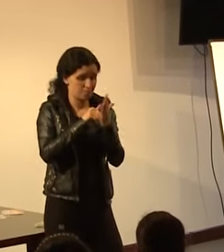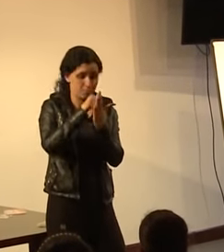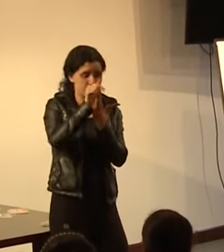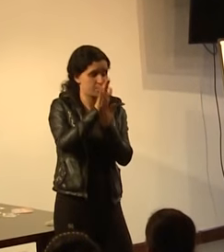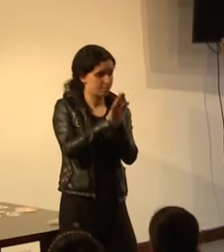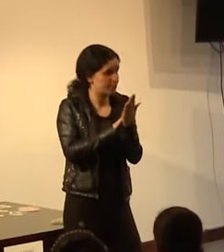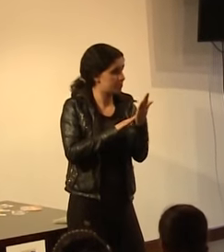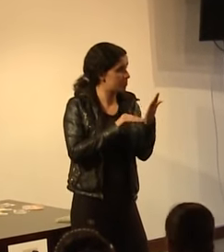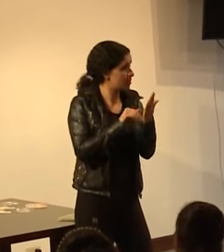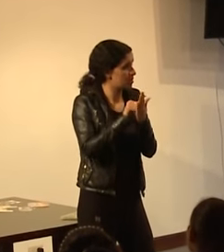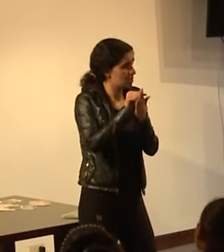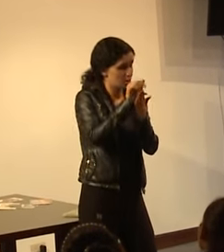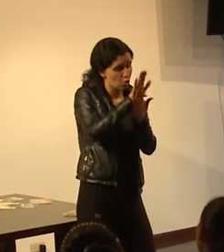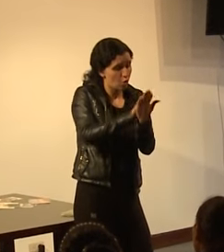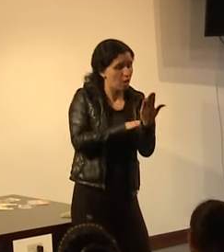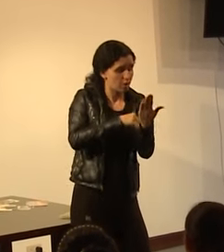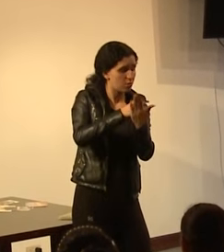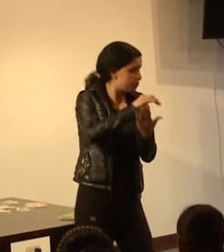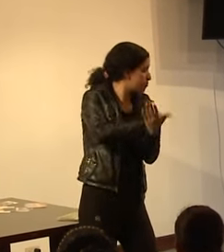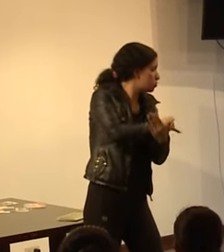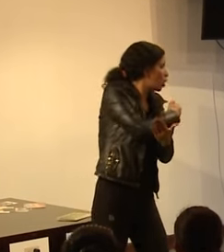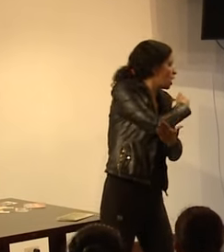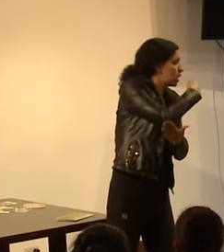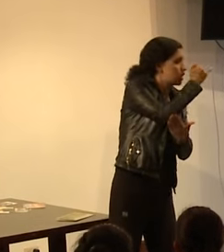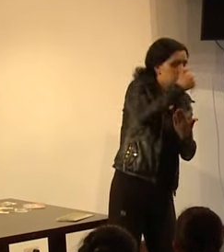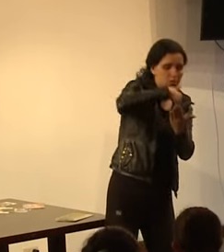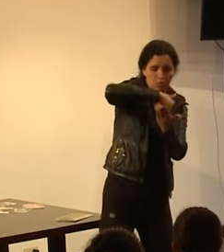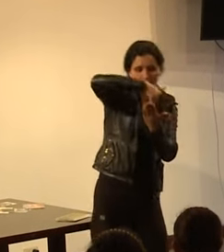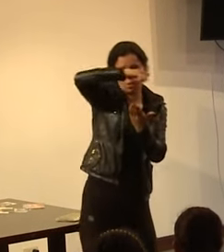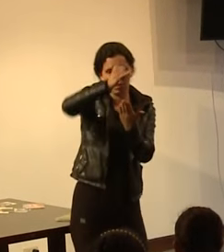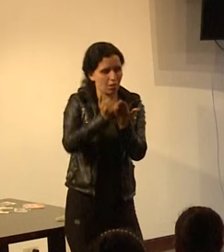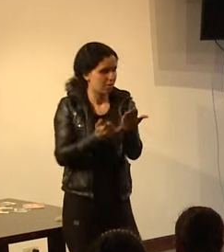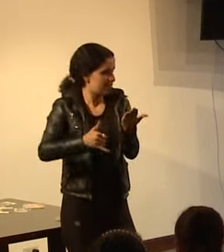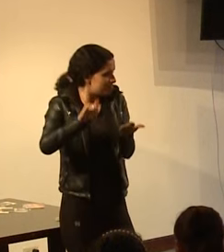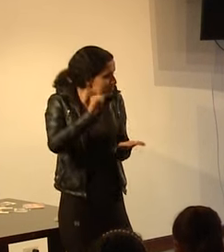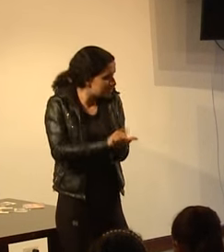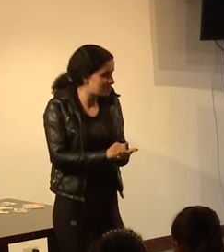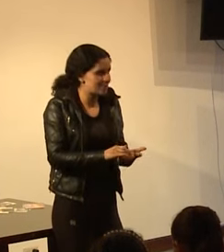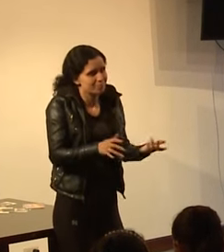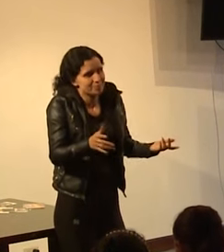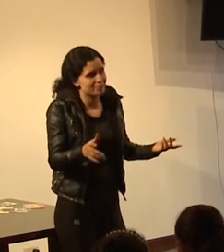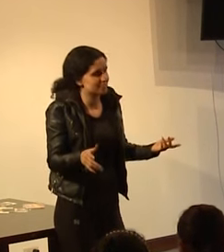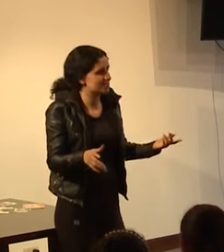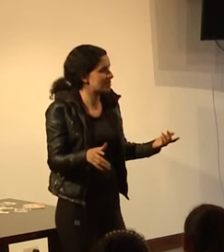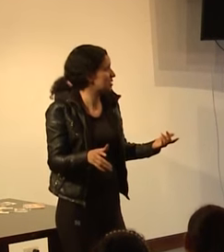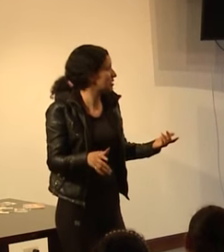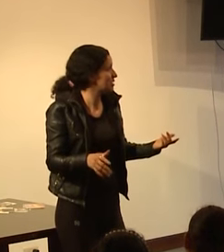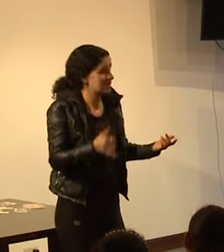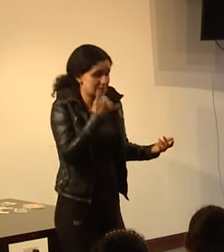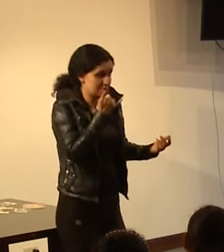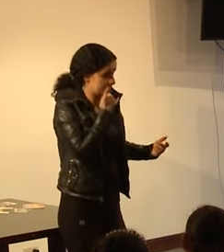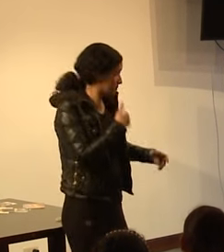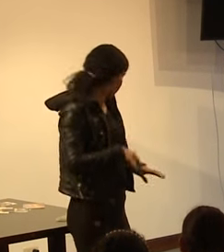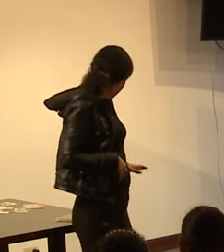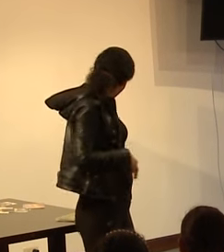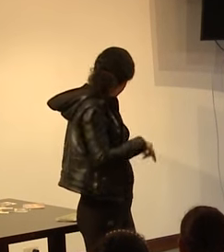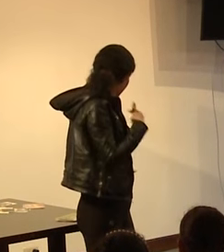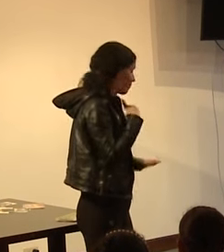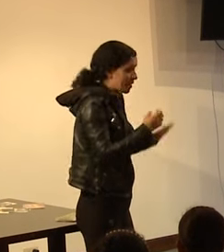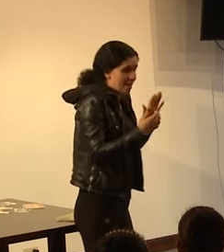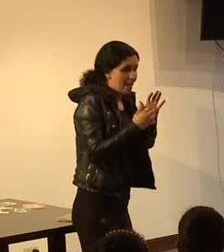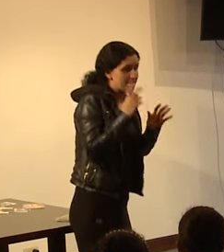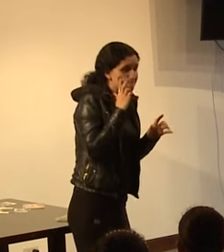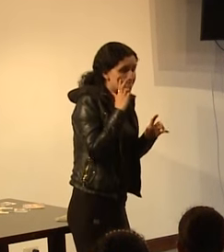evidentemente termino haciendo líneas, pero lo que pasa es que lo que hay que entender es que las líneas, en este caso de la representación